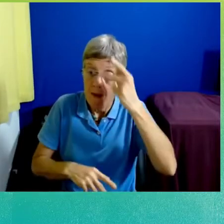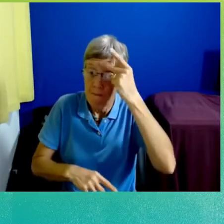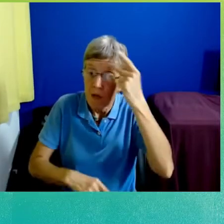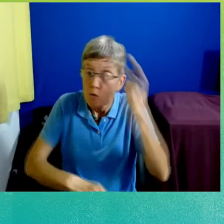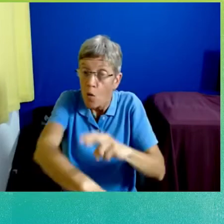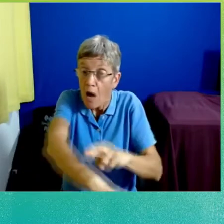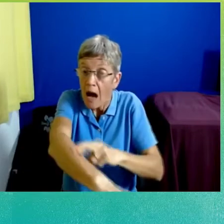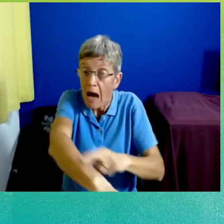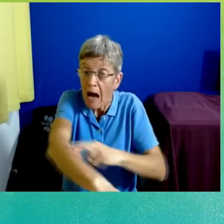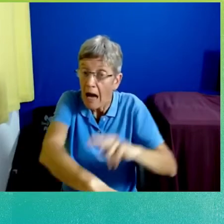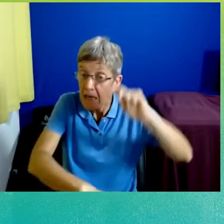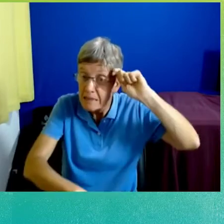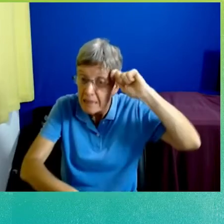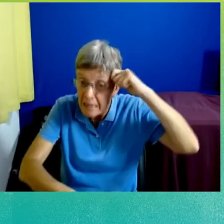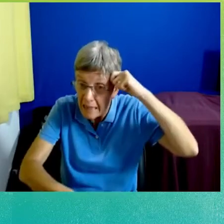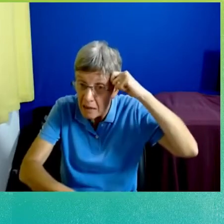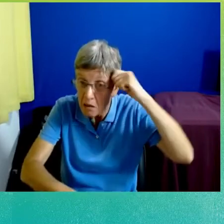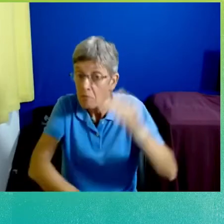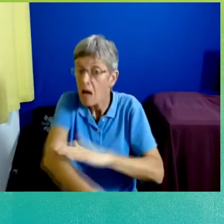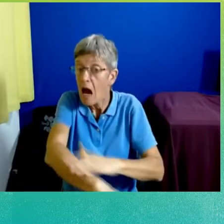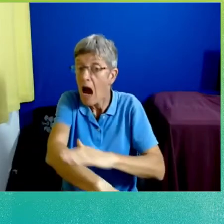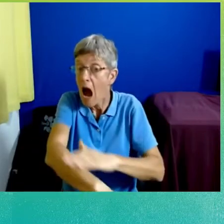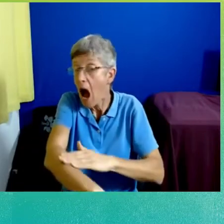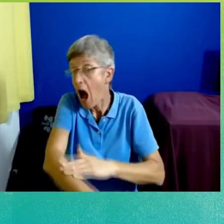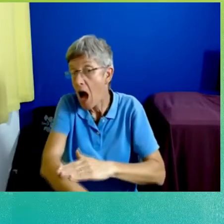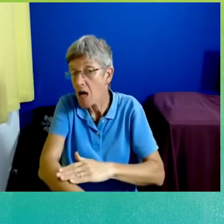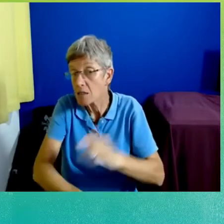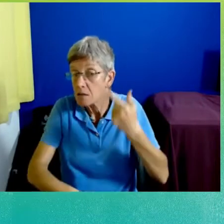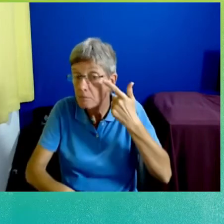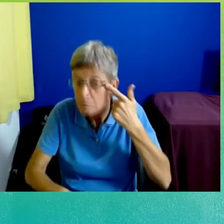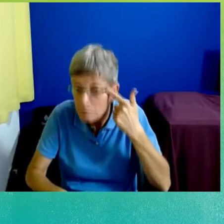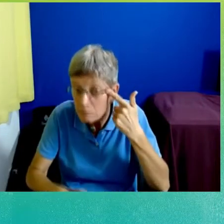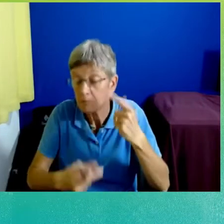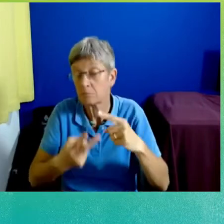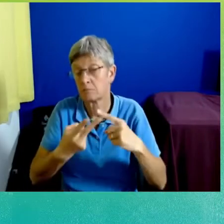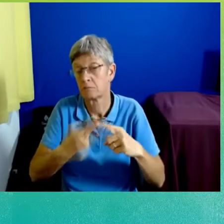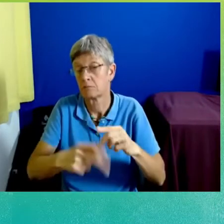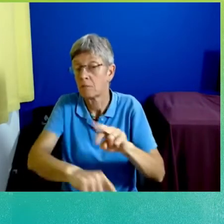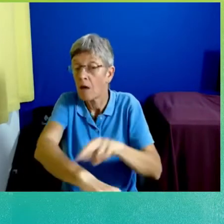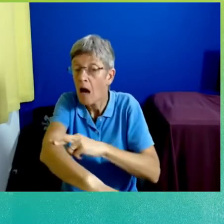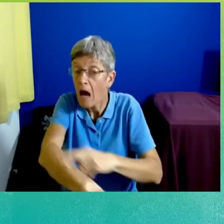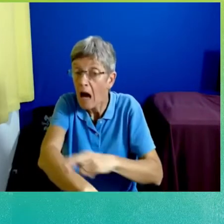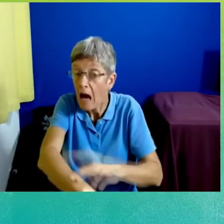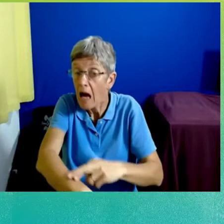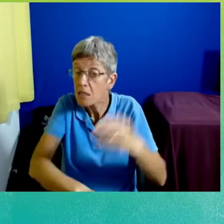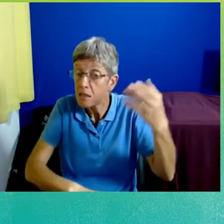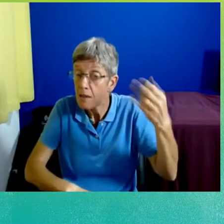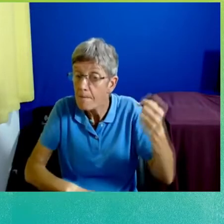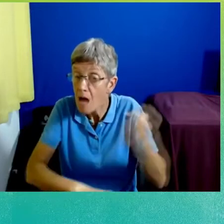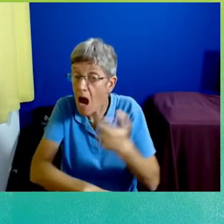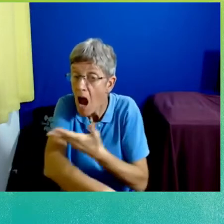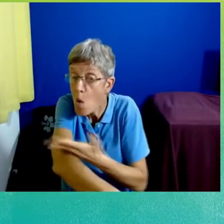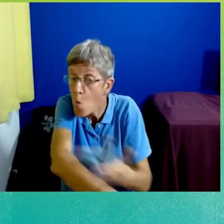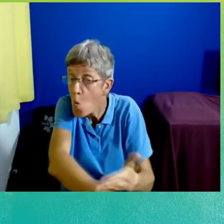idoso? Ou a pessoa é negra? Ou é japonesa?